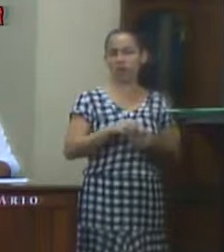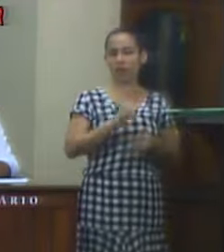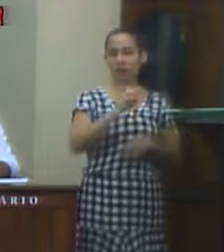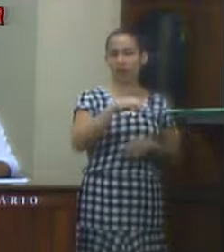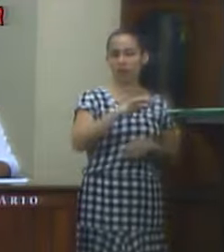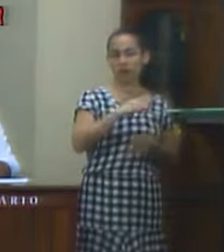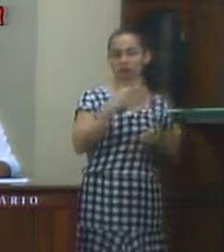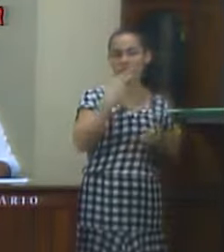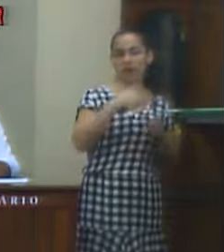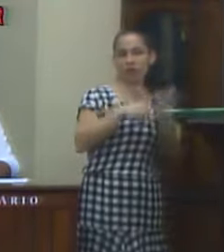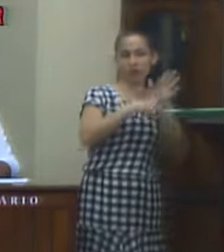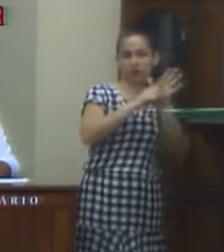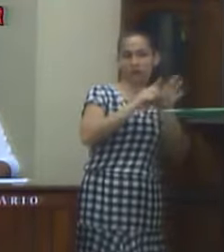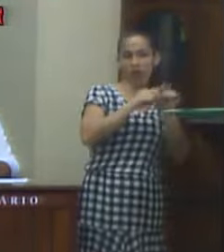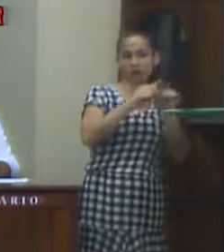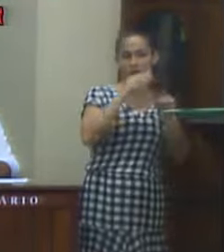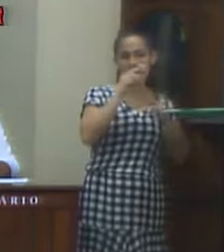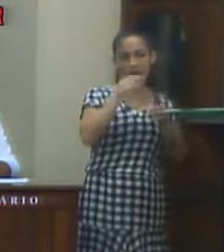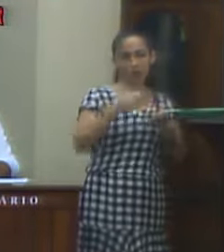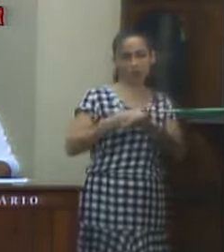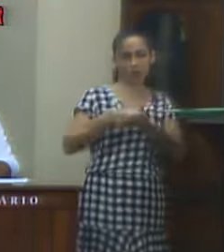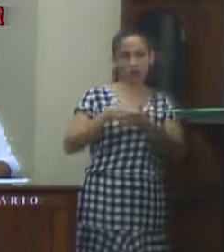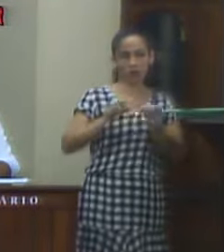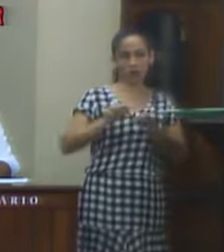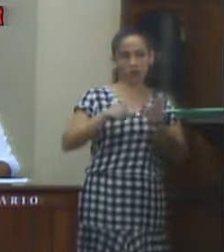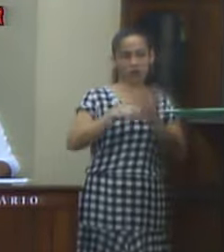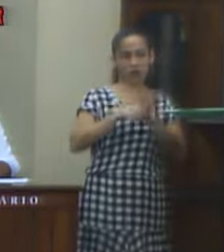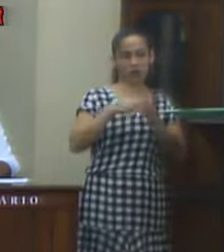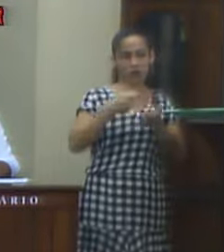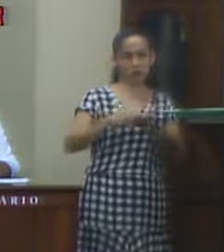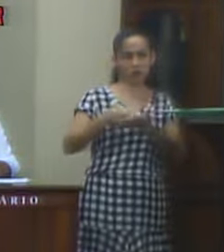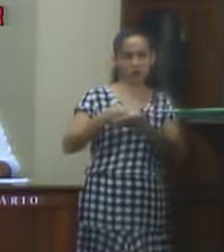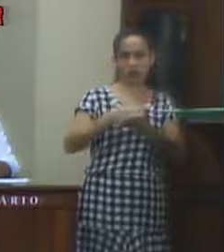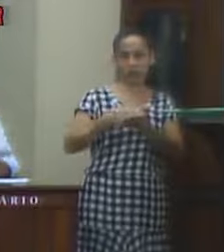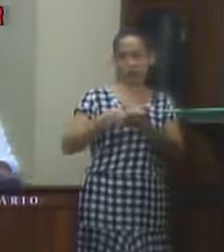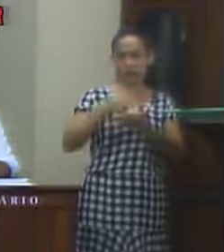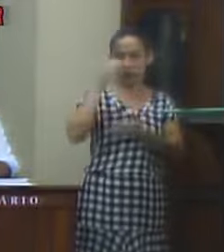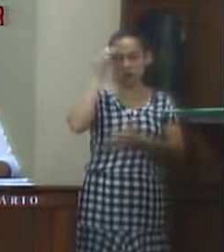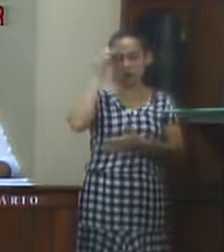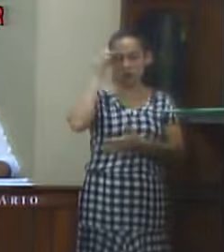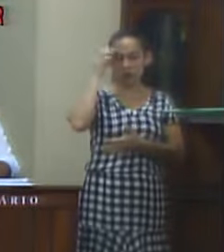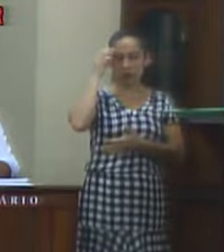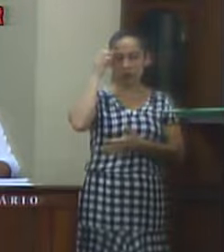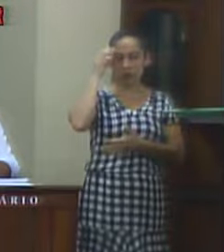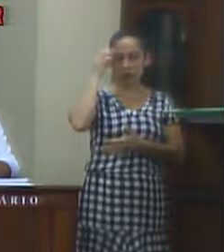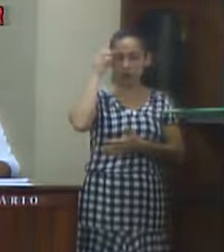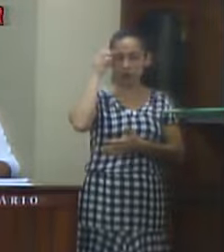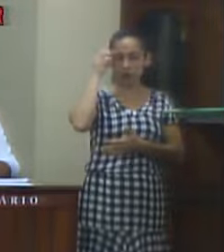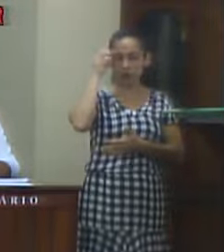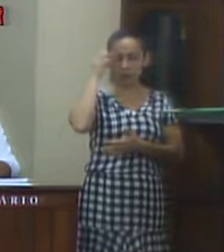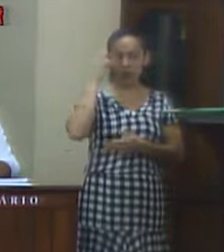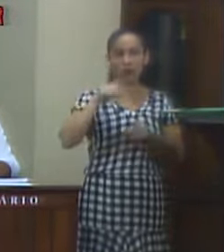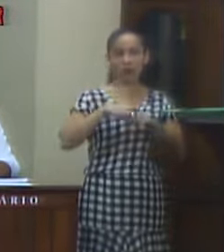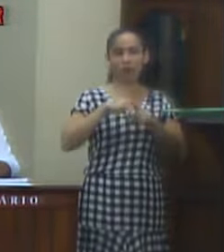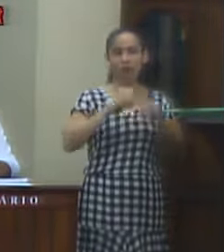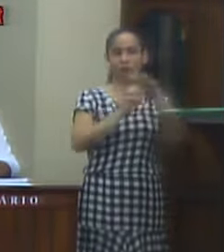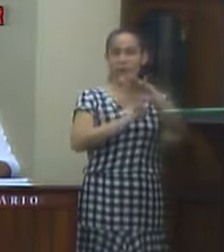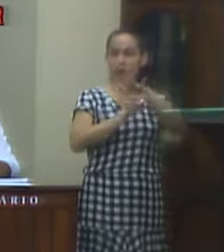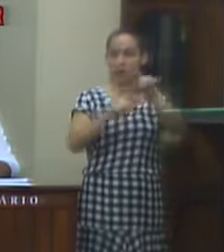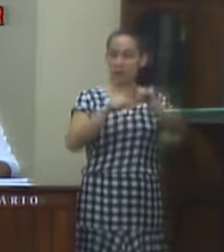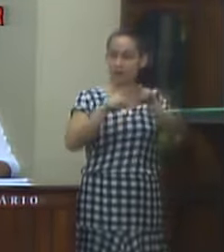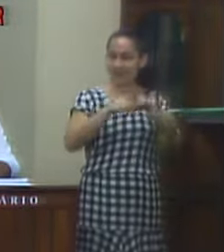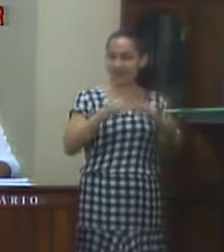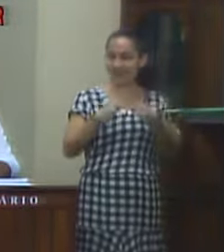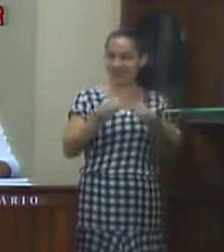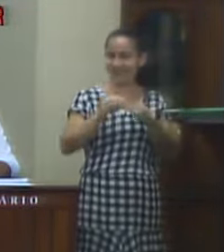ementa acima citada. Busca o presente projeto a obrigatoriedade de as concessionárias e permissionárias de